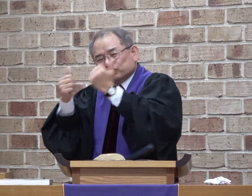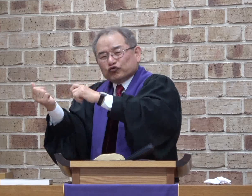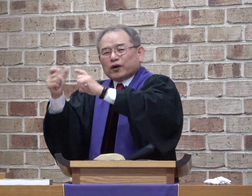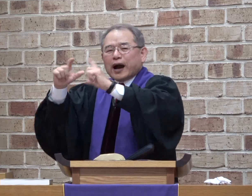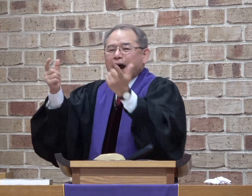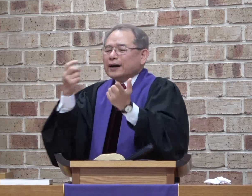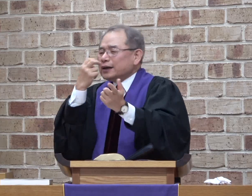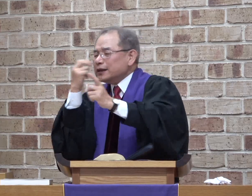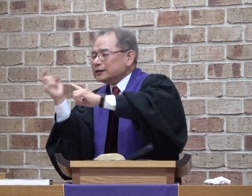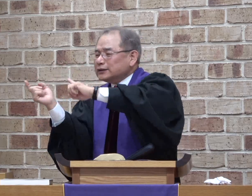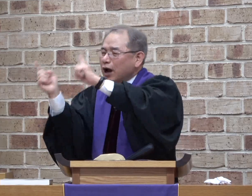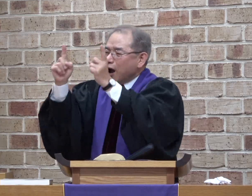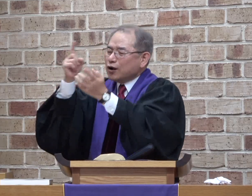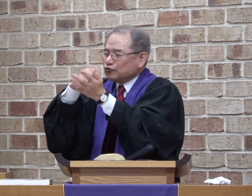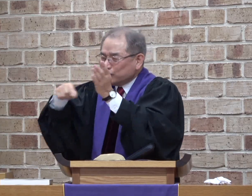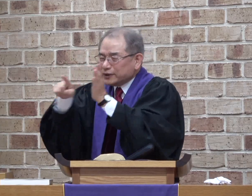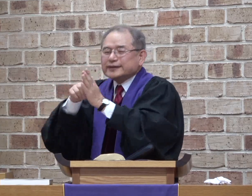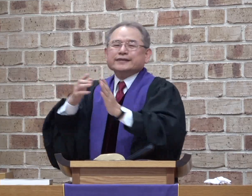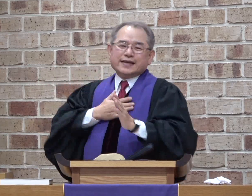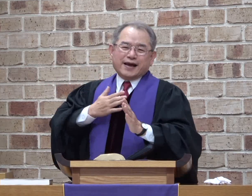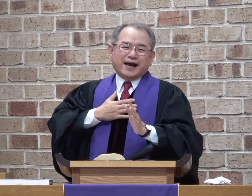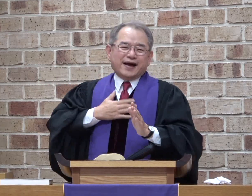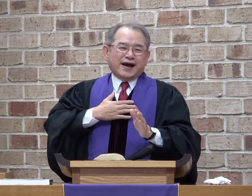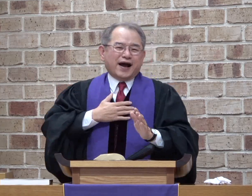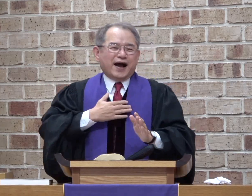가족들을 살리기 위해서